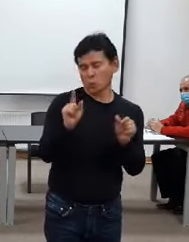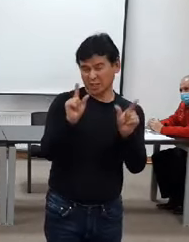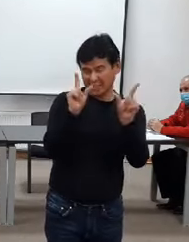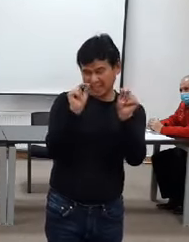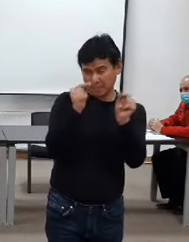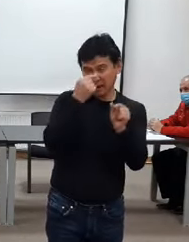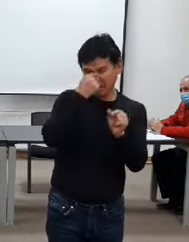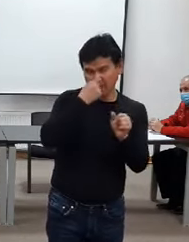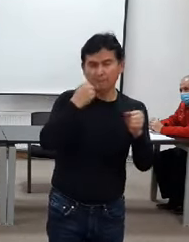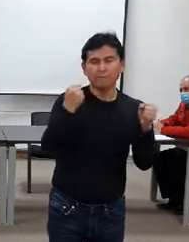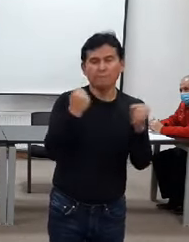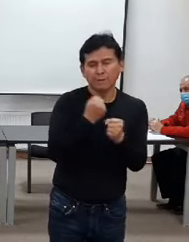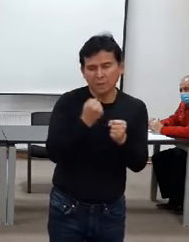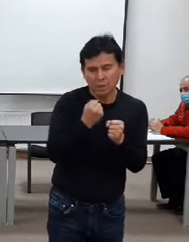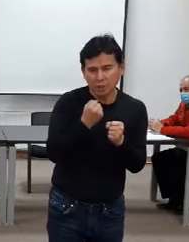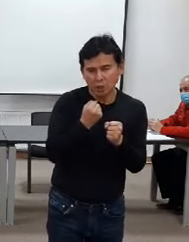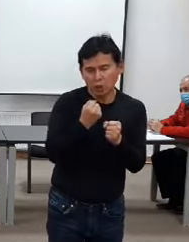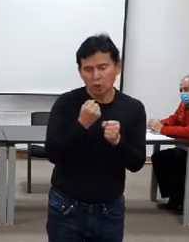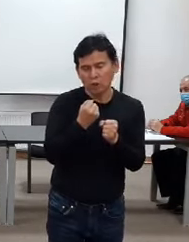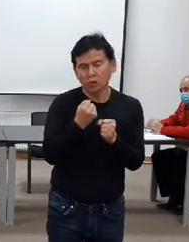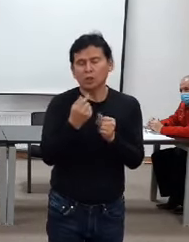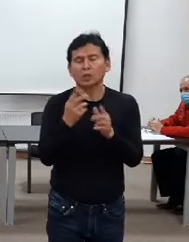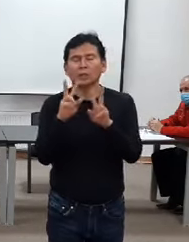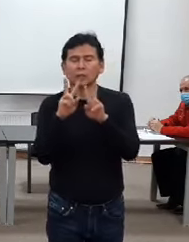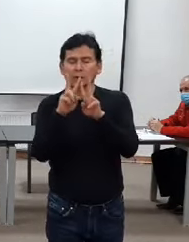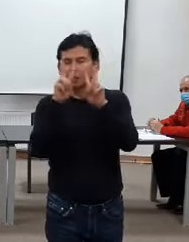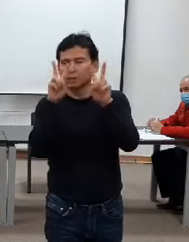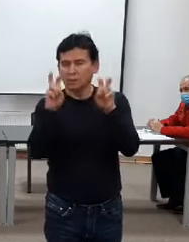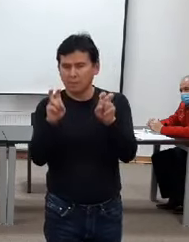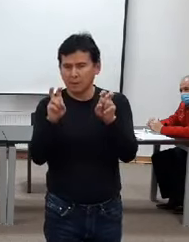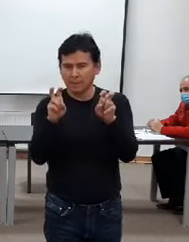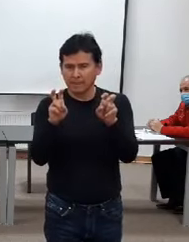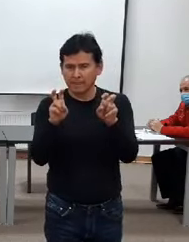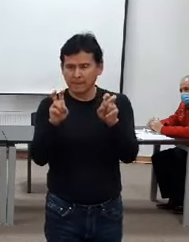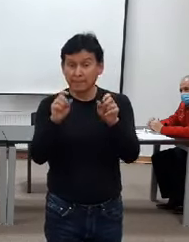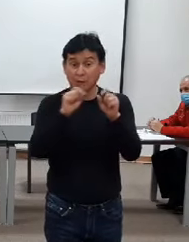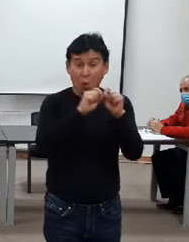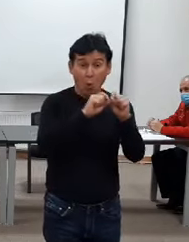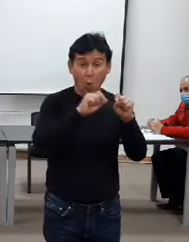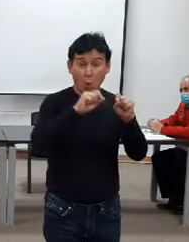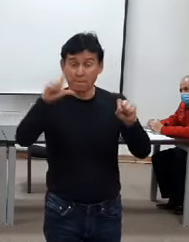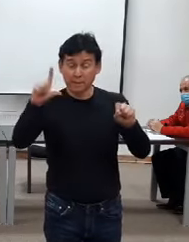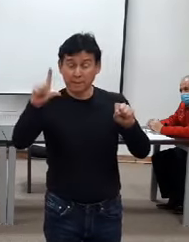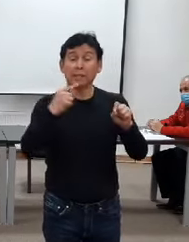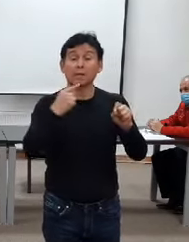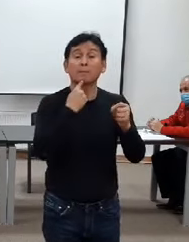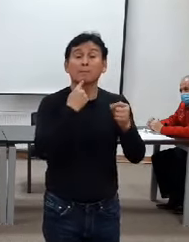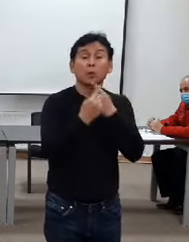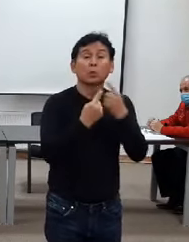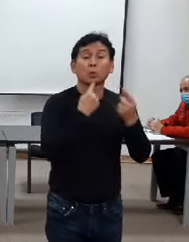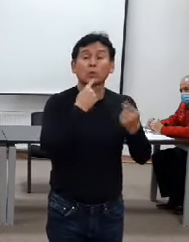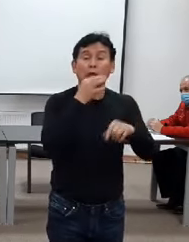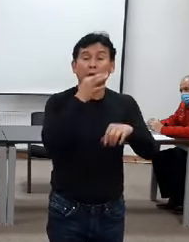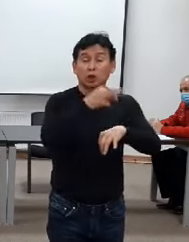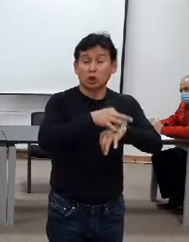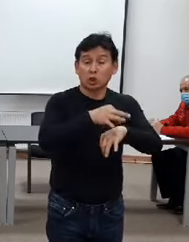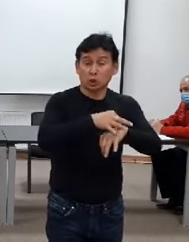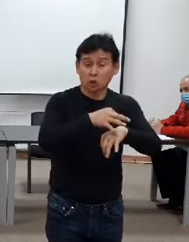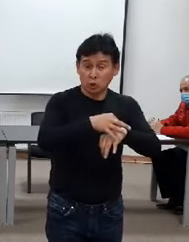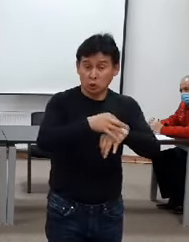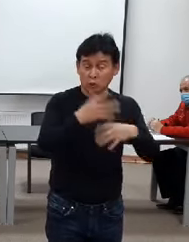son virus y bacterias que generalmente nos generan un aumento en las consultas por IRA o